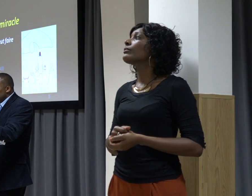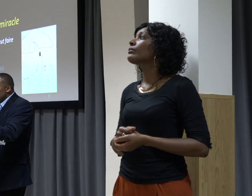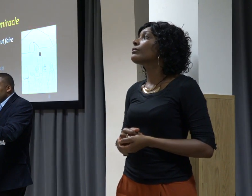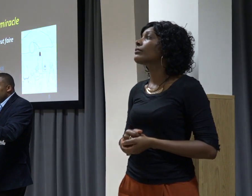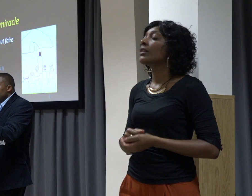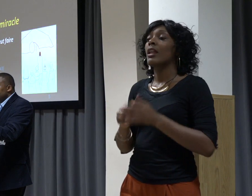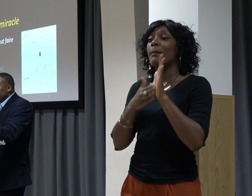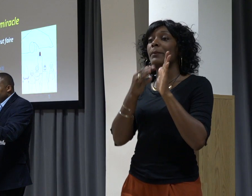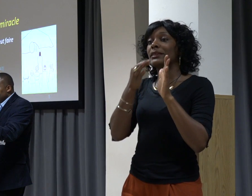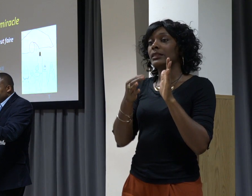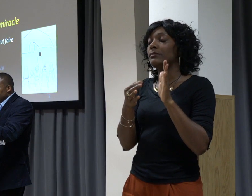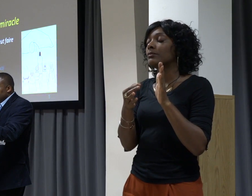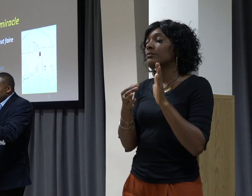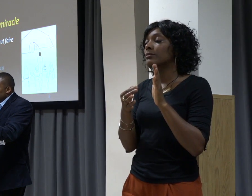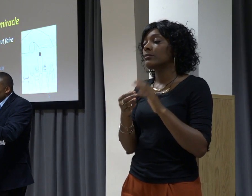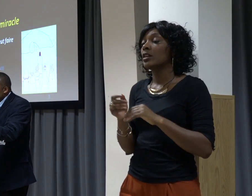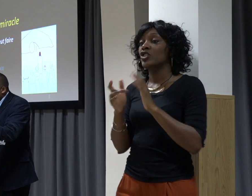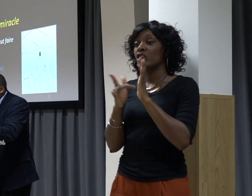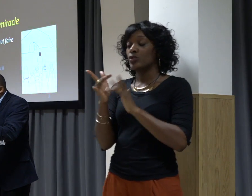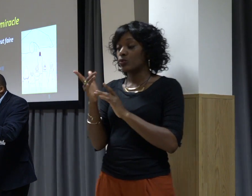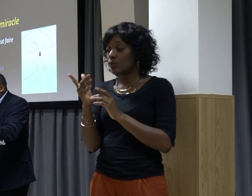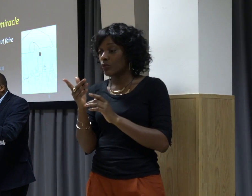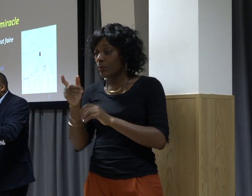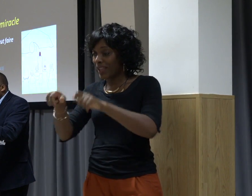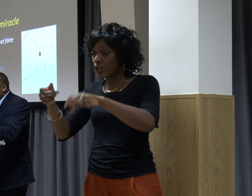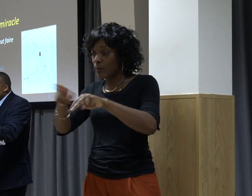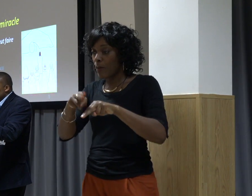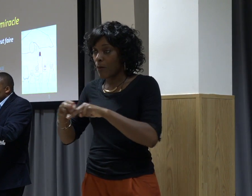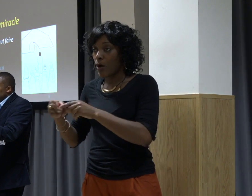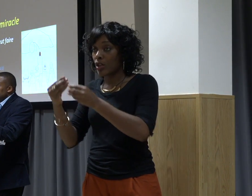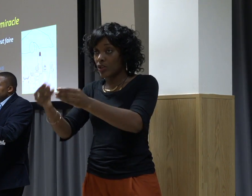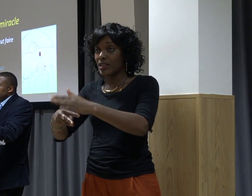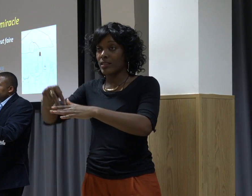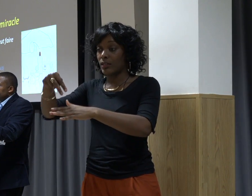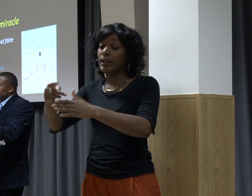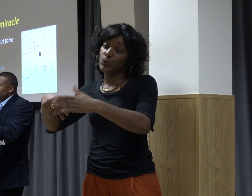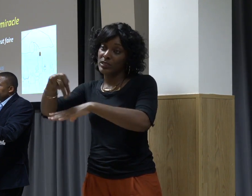la vie aux morts et il appelle ce qui n'existe pas à l'existence. »